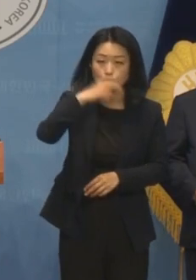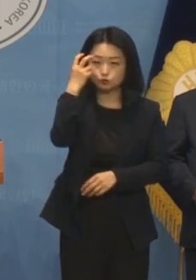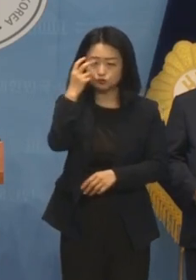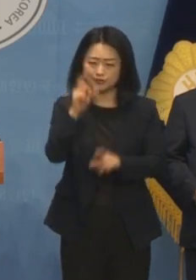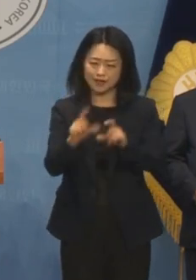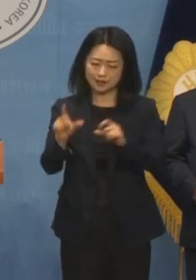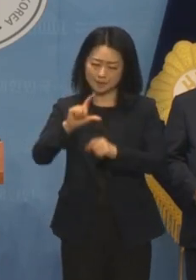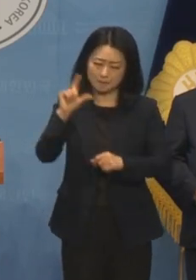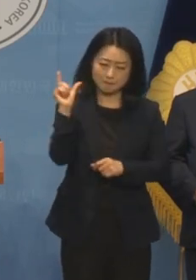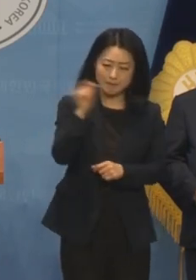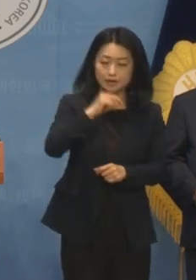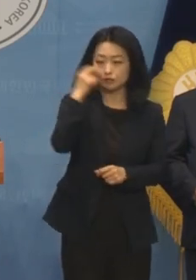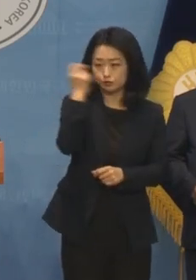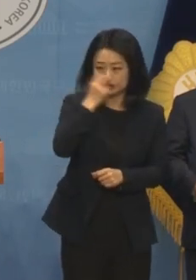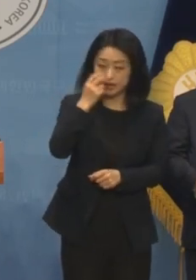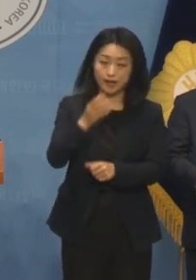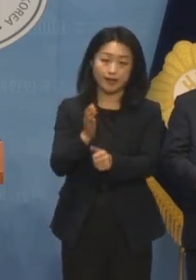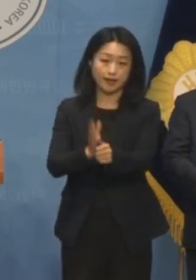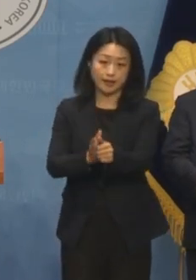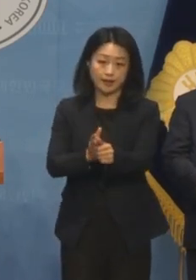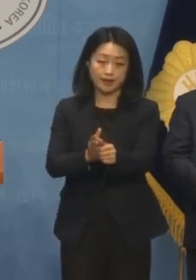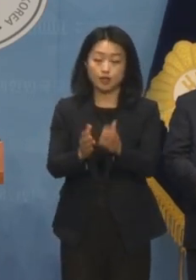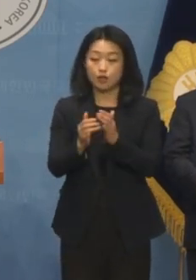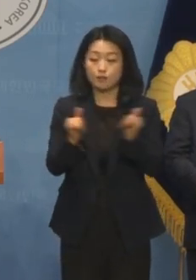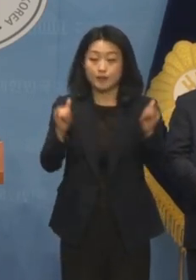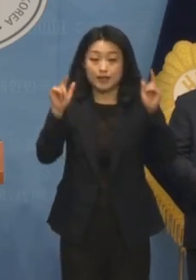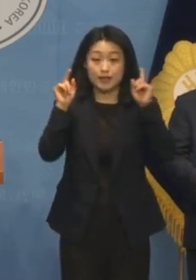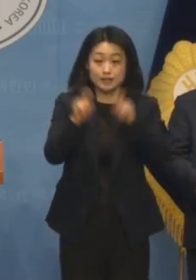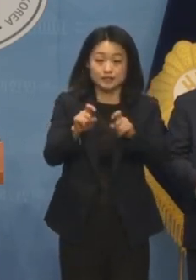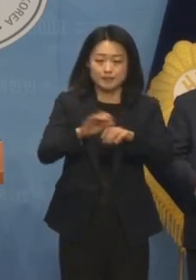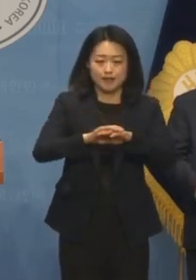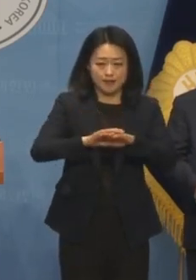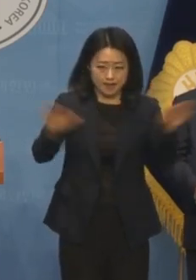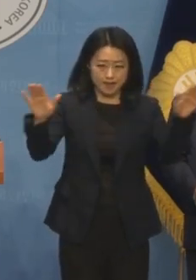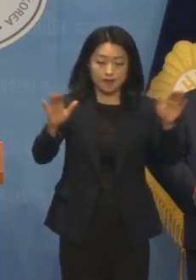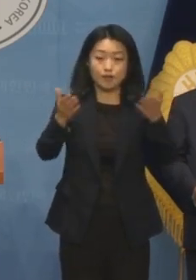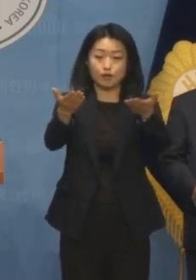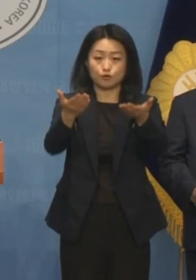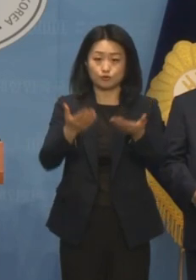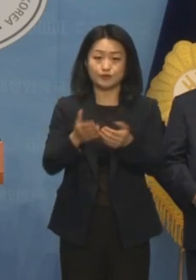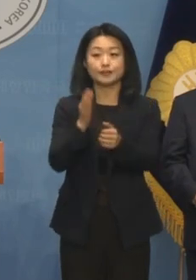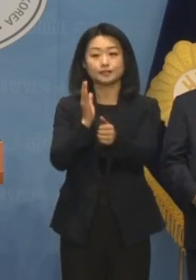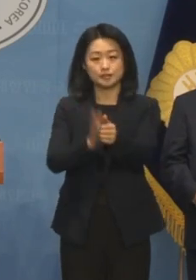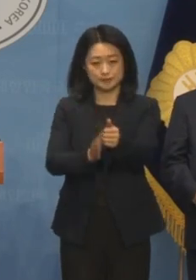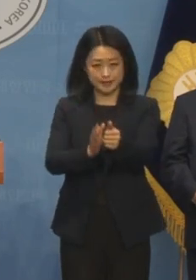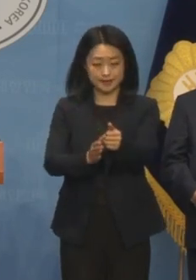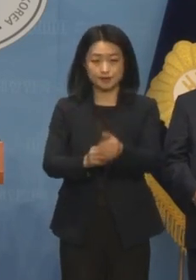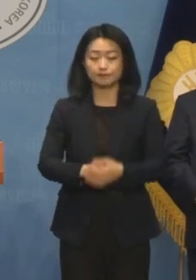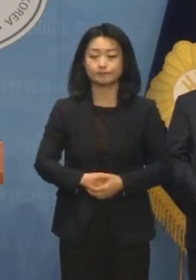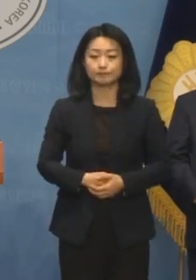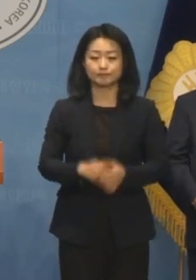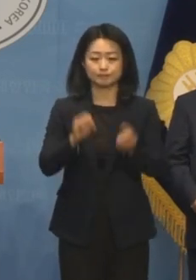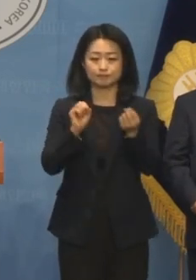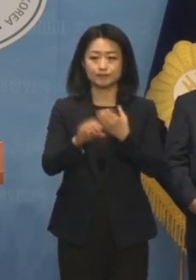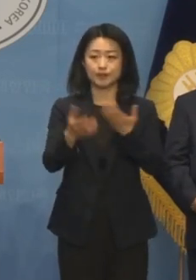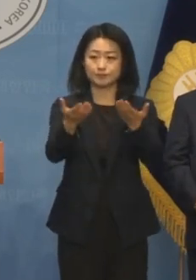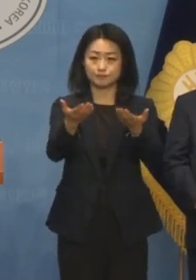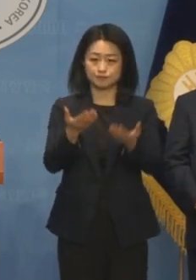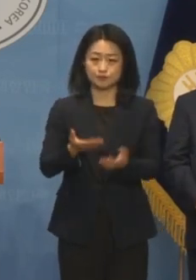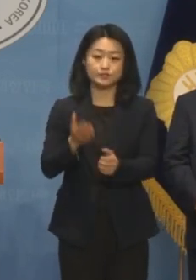사건을 신속히 수사하여 국민들의 의혹에 명명백백하게 답을 내놓기